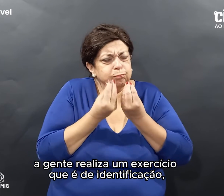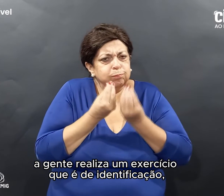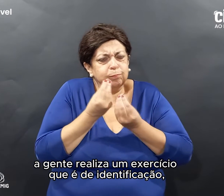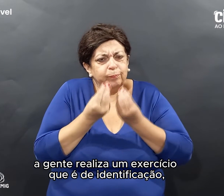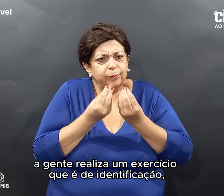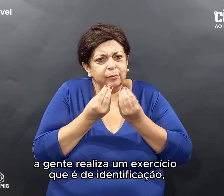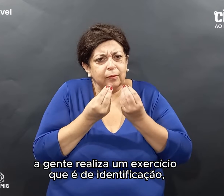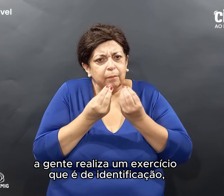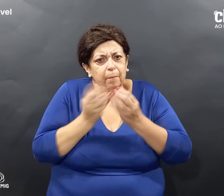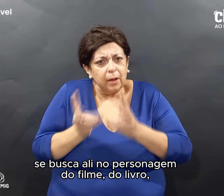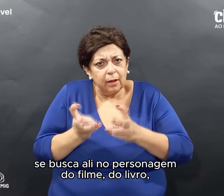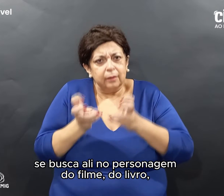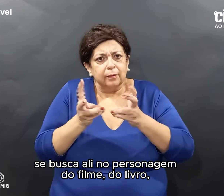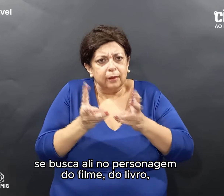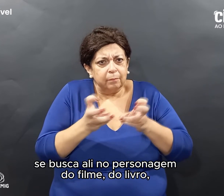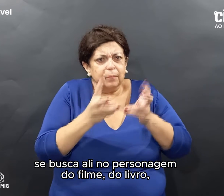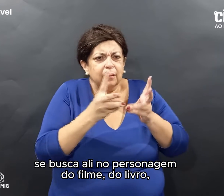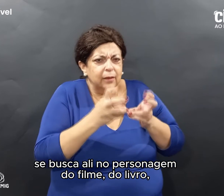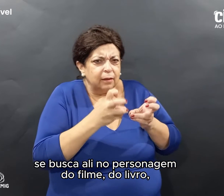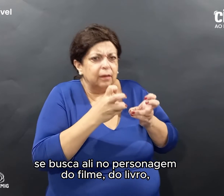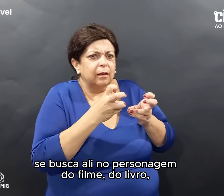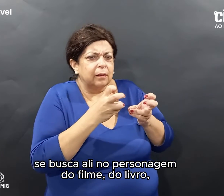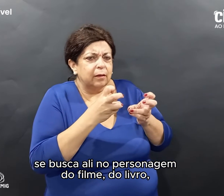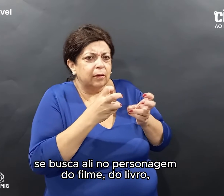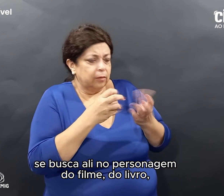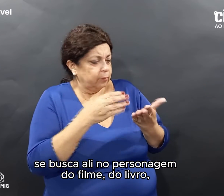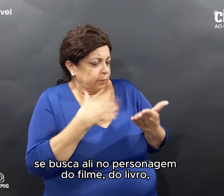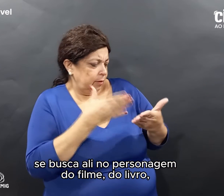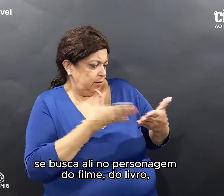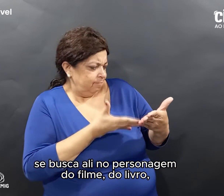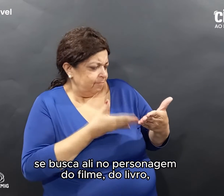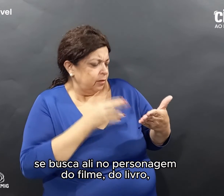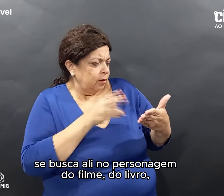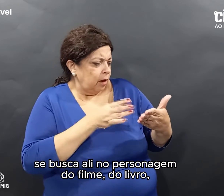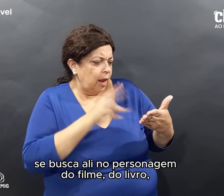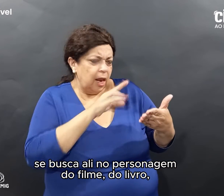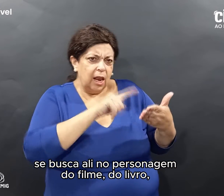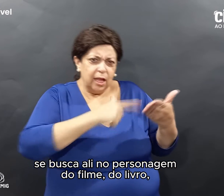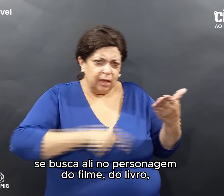de identificação, né? Você busca ali no personagem do filme, do